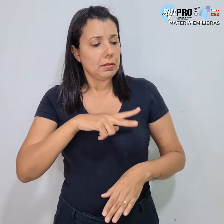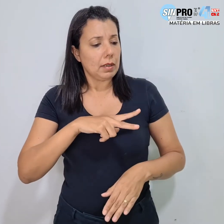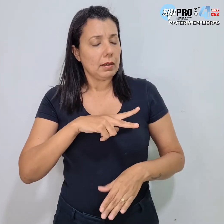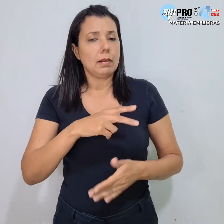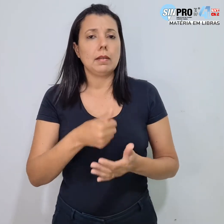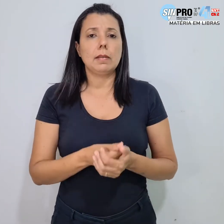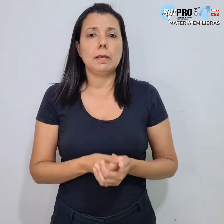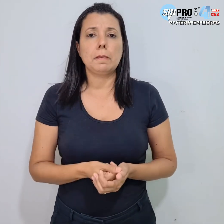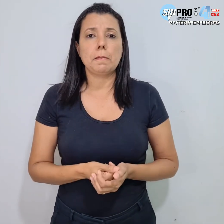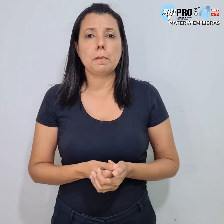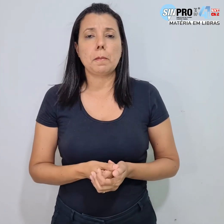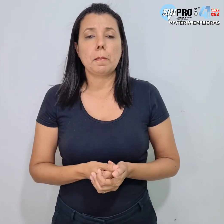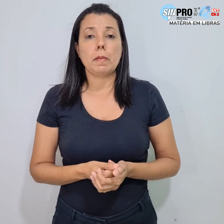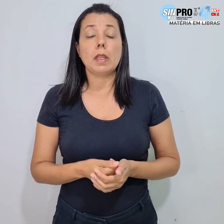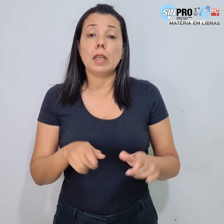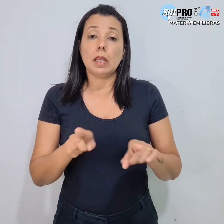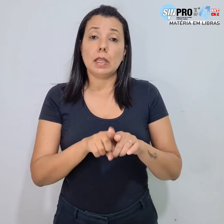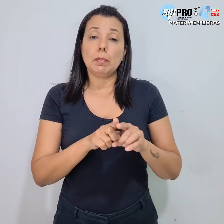essenciais e na